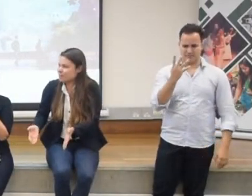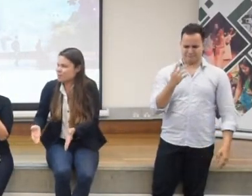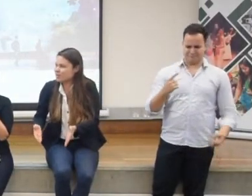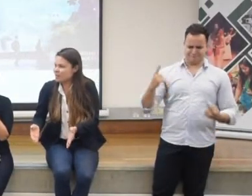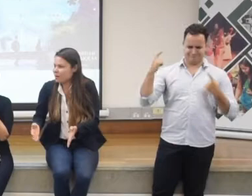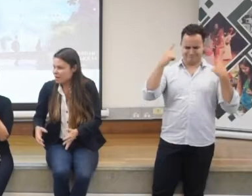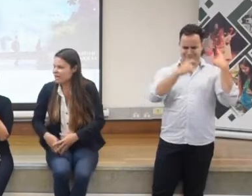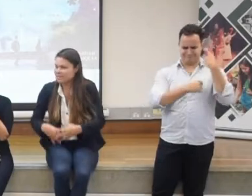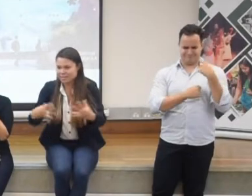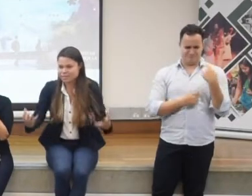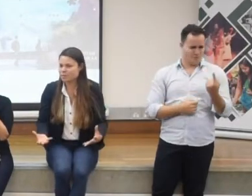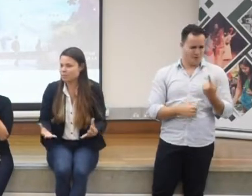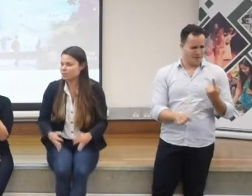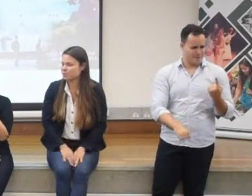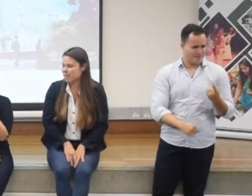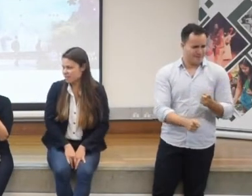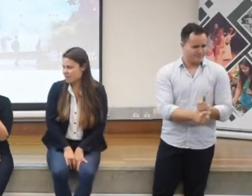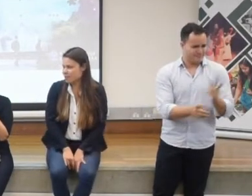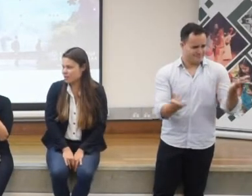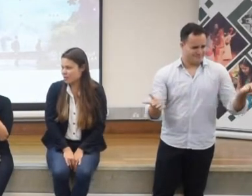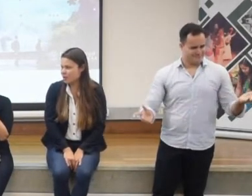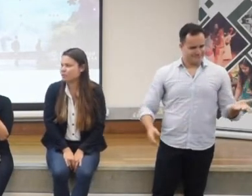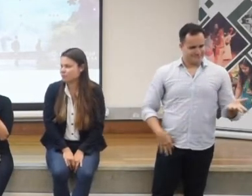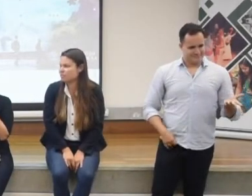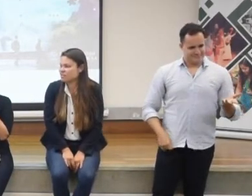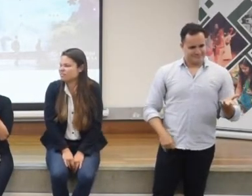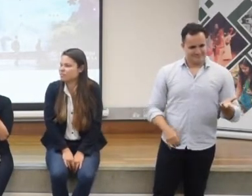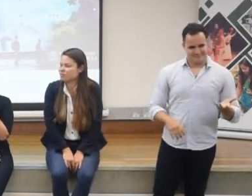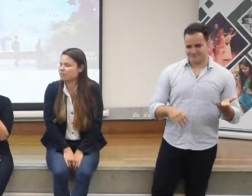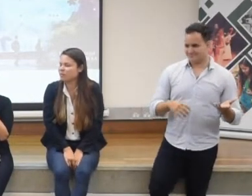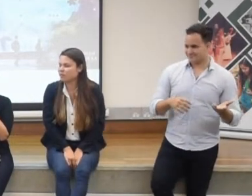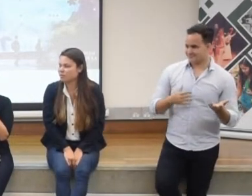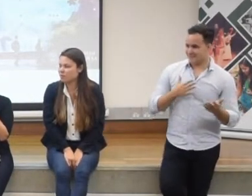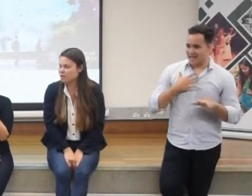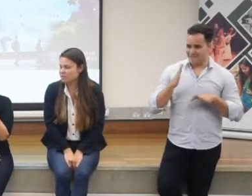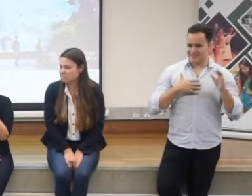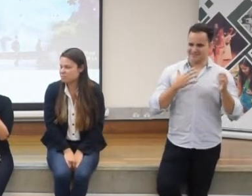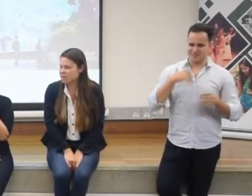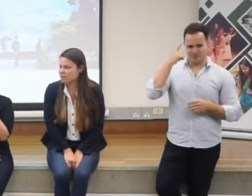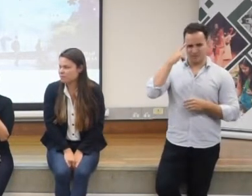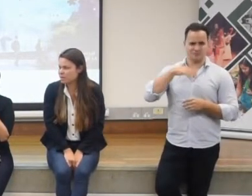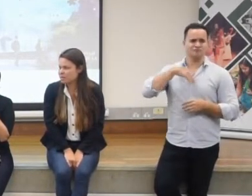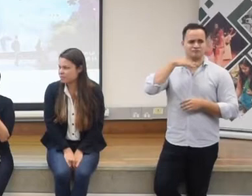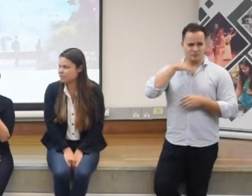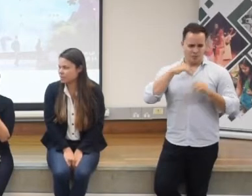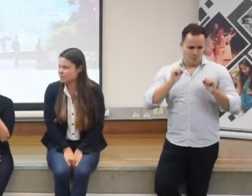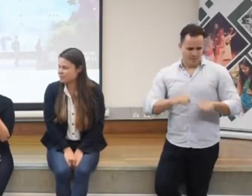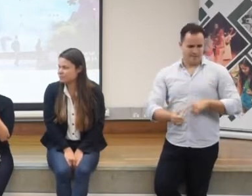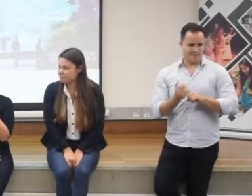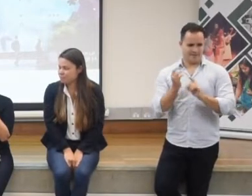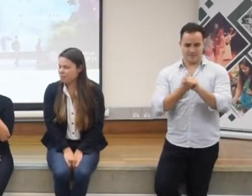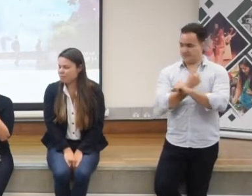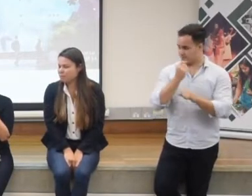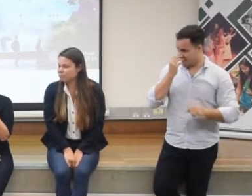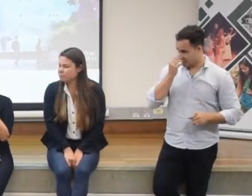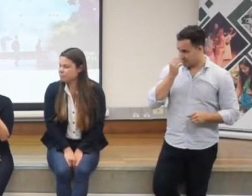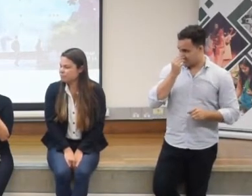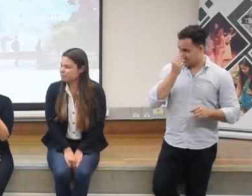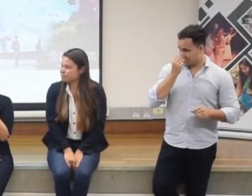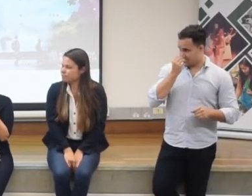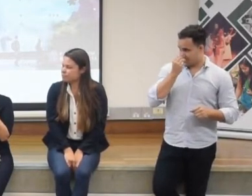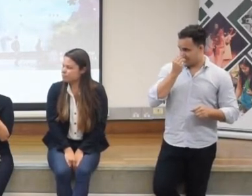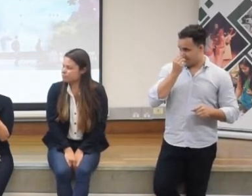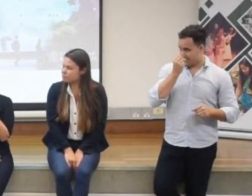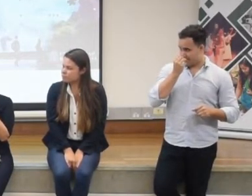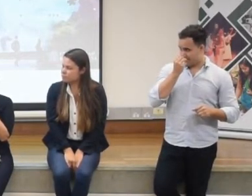Tenemos reuniones de 1 hora en las que resolvemos un día entero de trabajo. Entonces, yo creo que una reunión de 1 hora. Aquí en la universidad hay un histórico de grupos que se